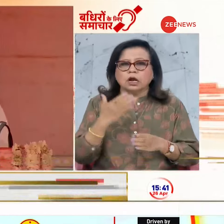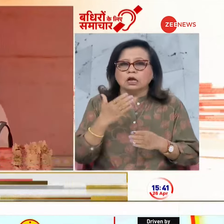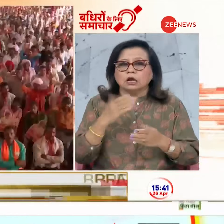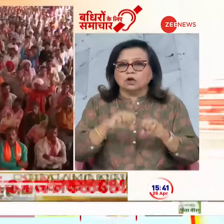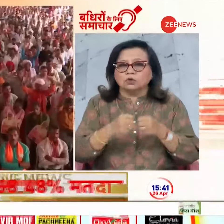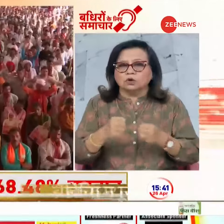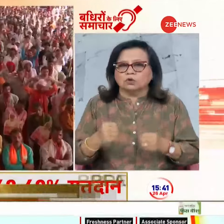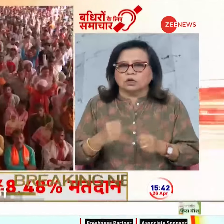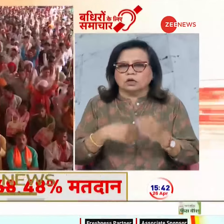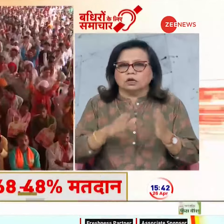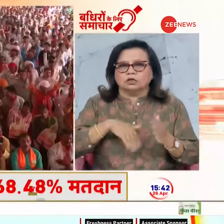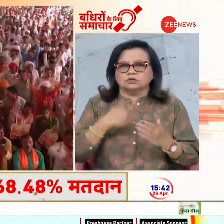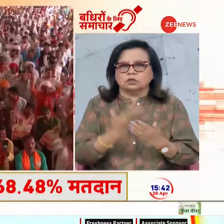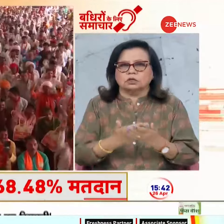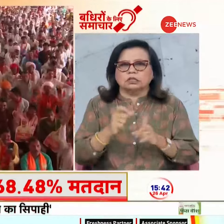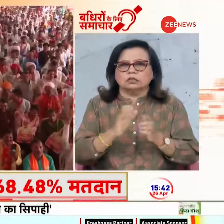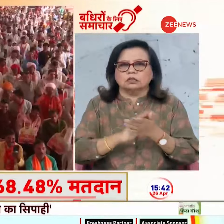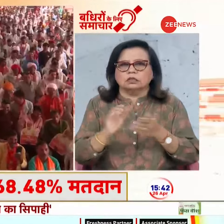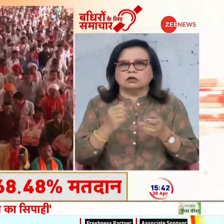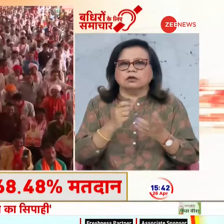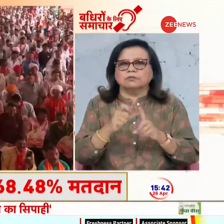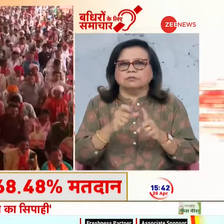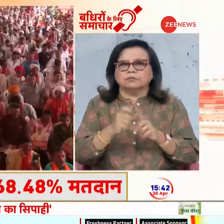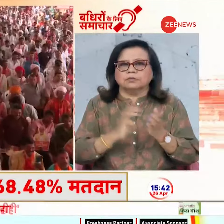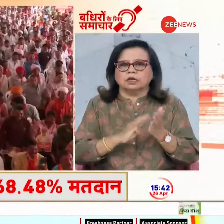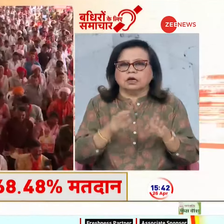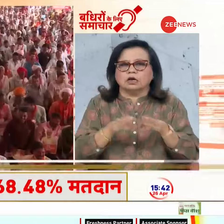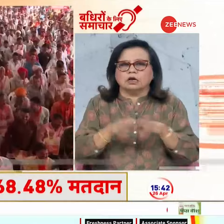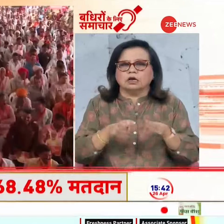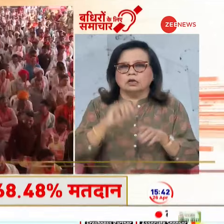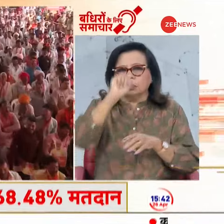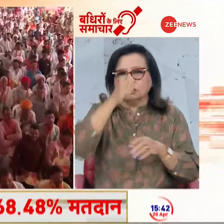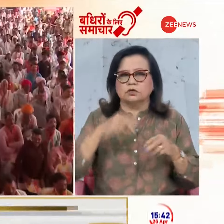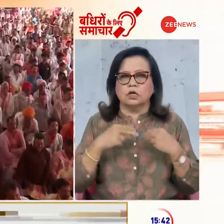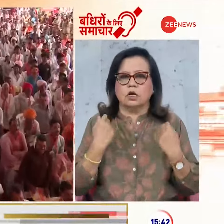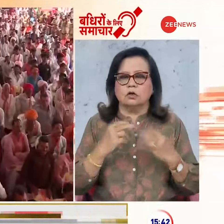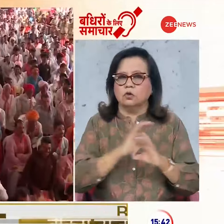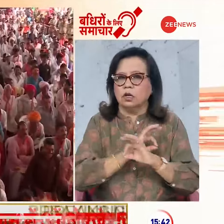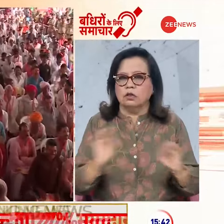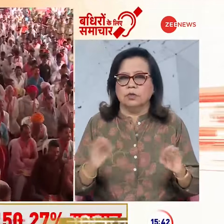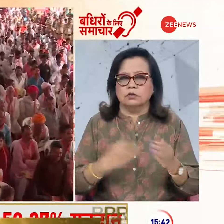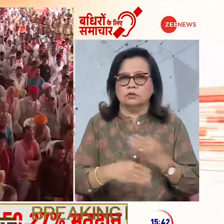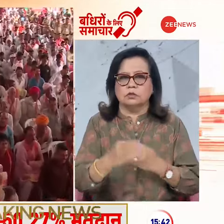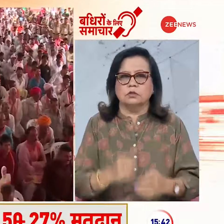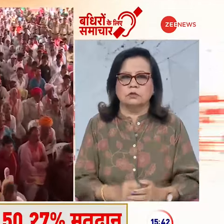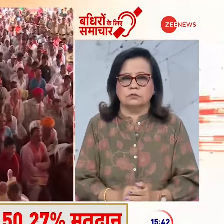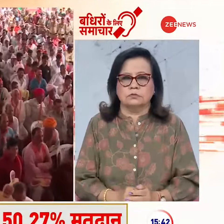को खंड-खंड करना चाहते हैं। धर्म के आधार पर देश के कानून नहीं बन सकते।